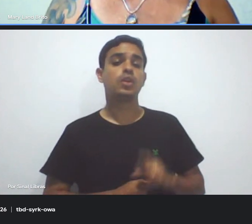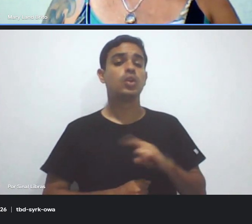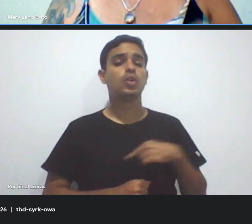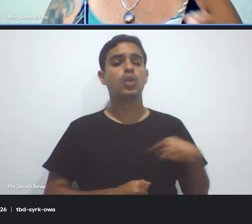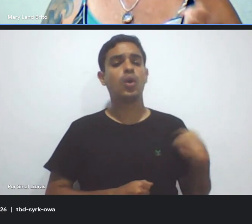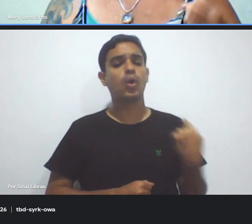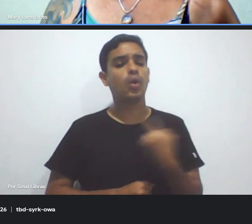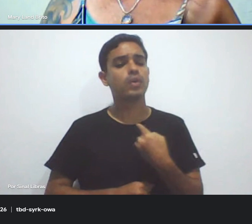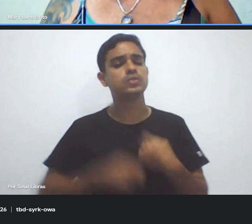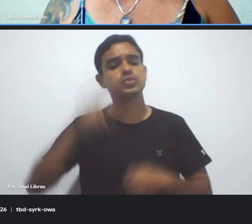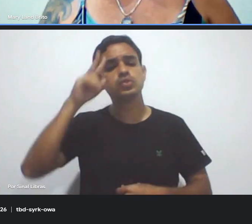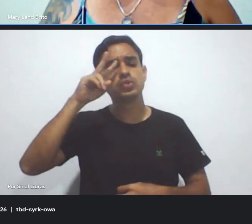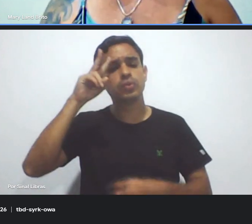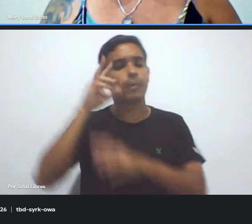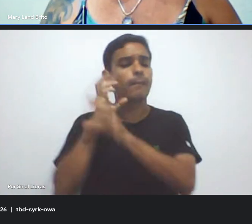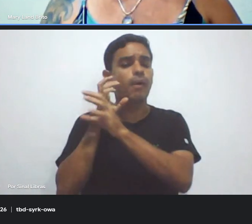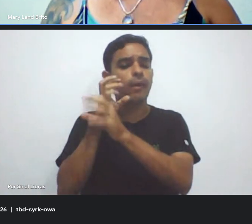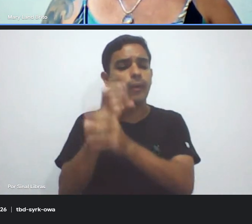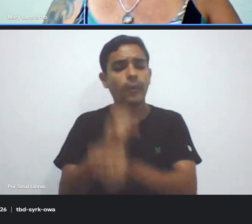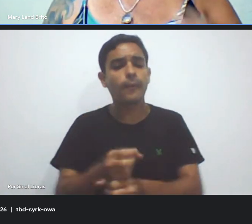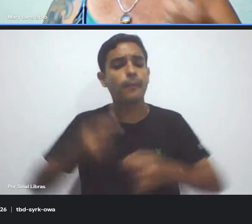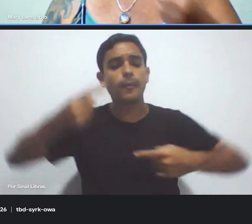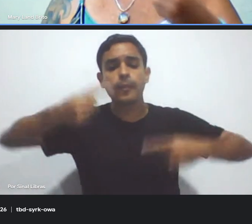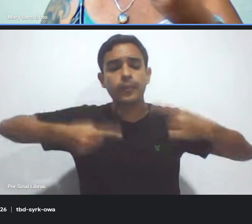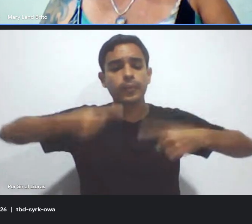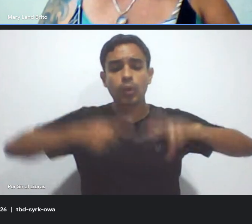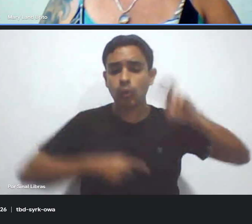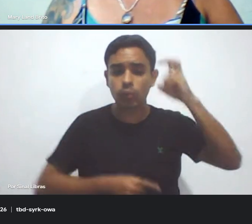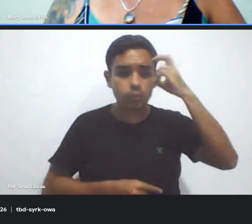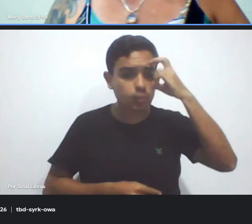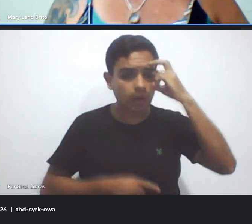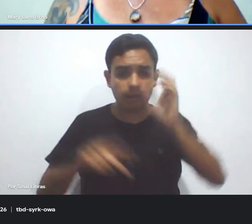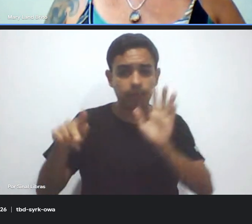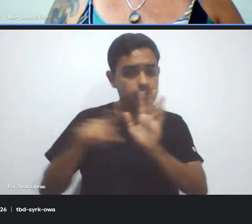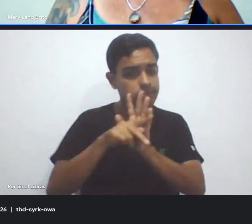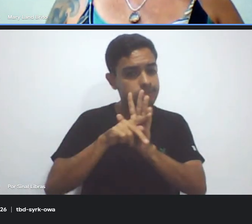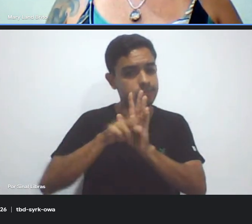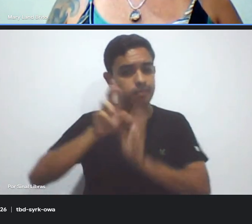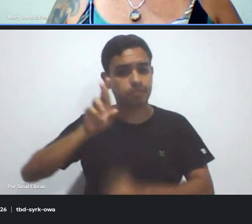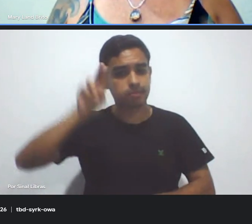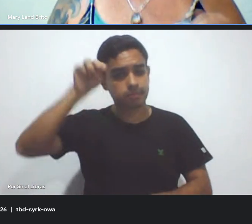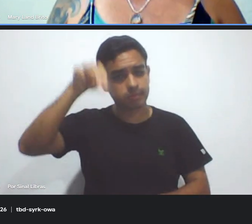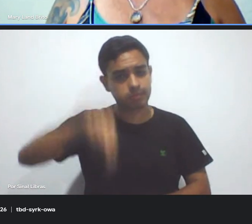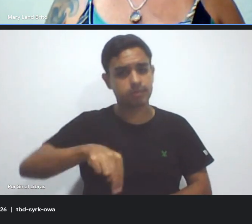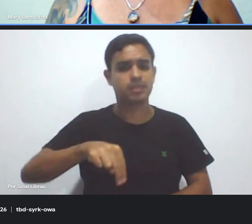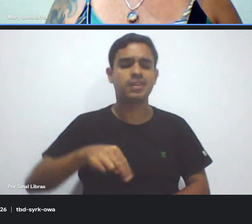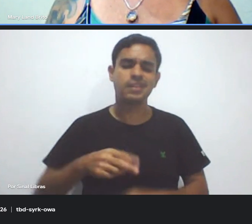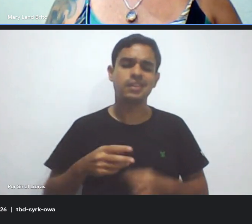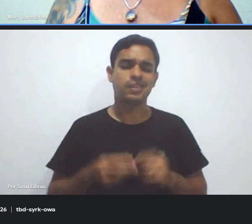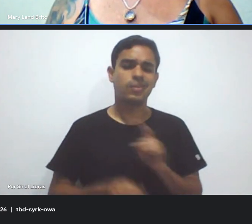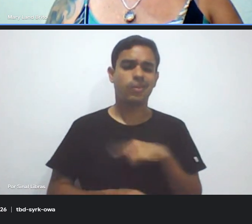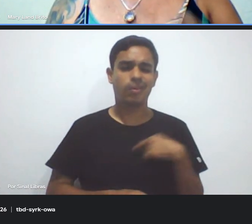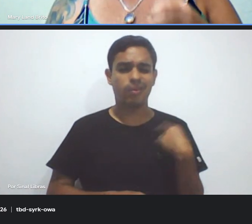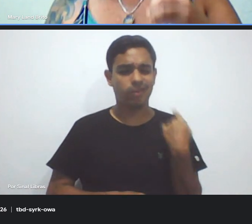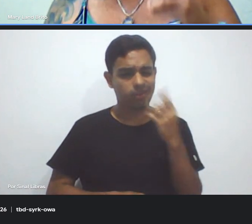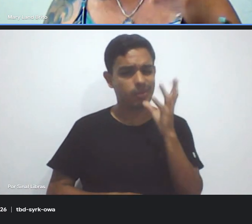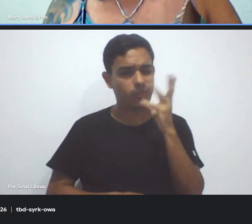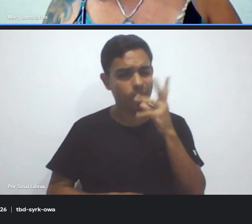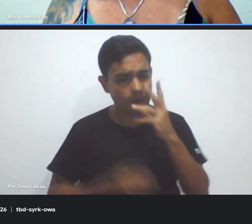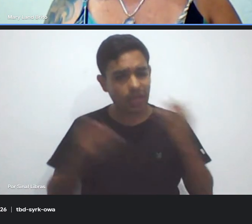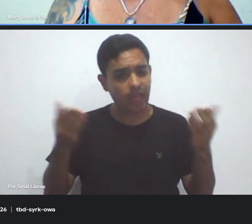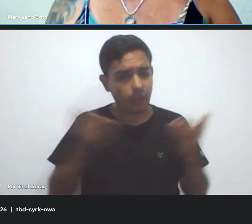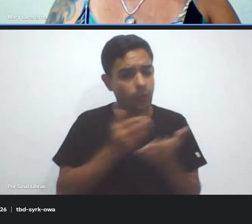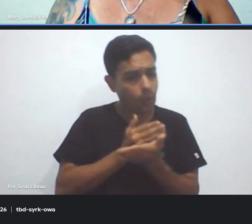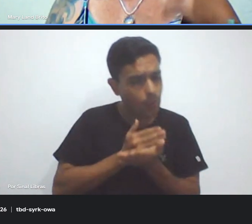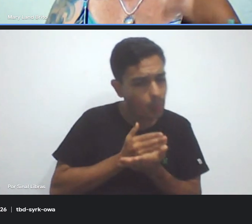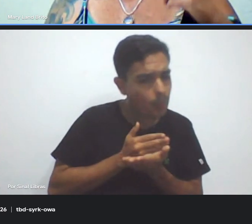cultural solidificada no Rio Grande do Norte, então vamos começar, já demorou tanto, vamos dar um passo mais firme, um passo mais